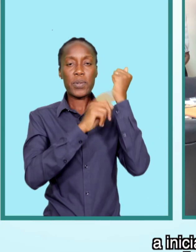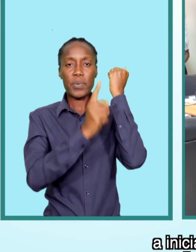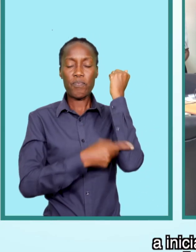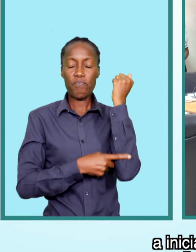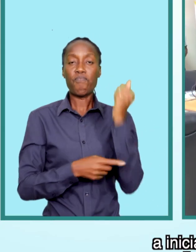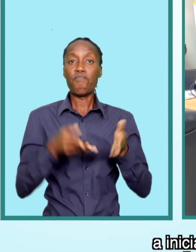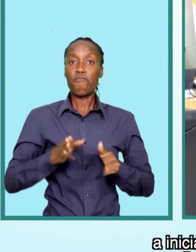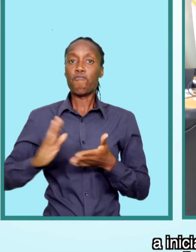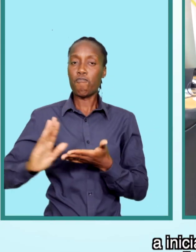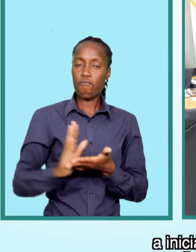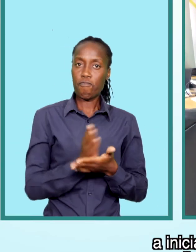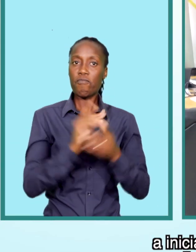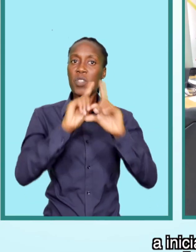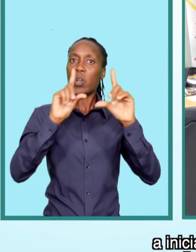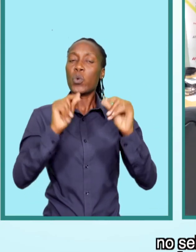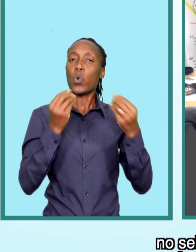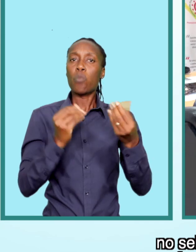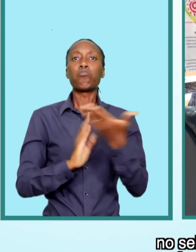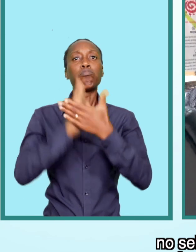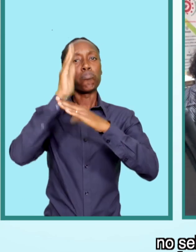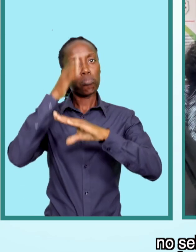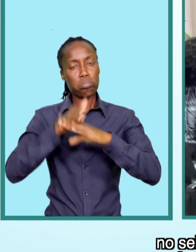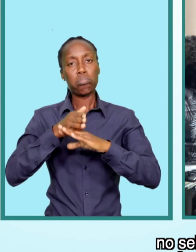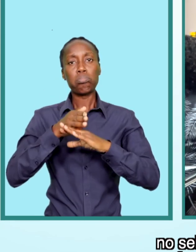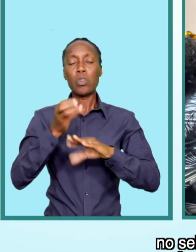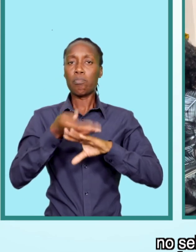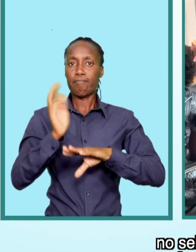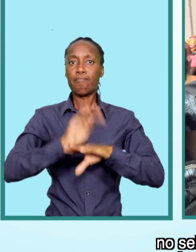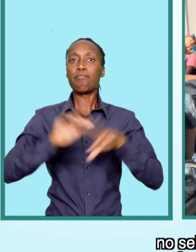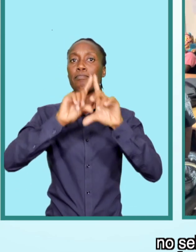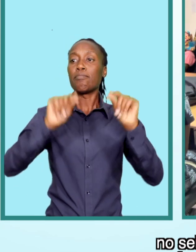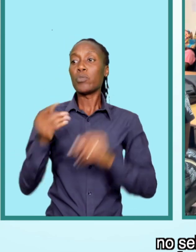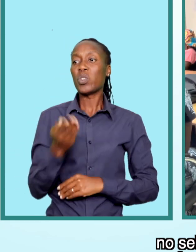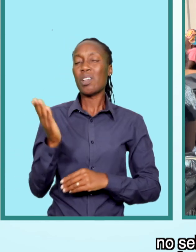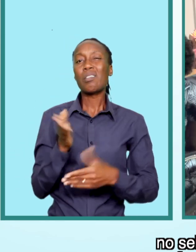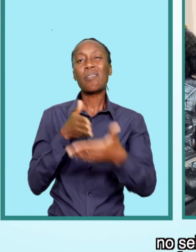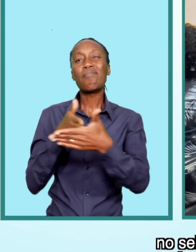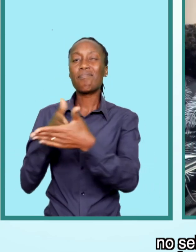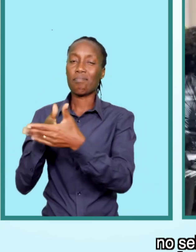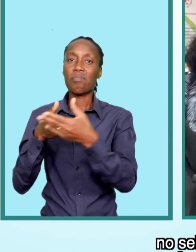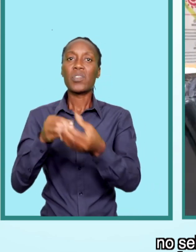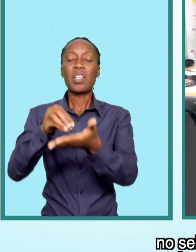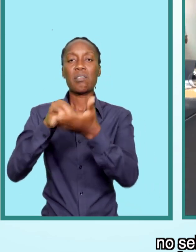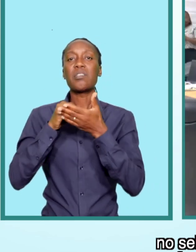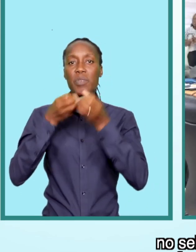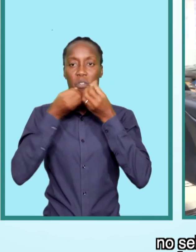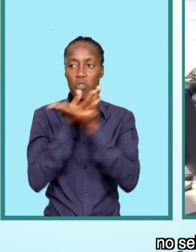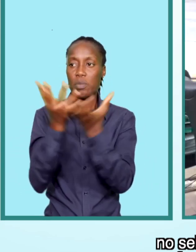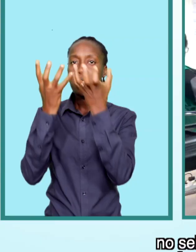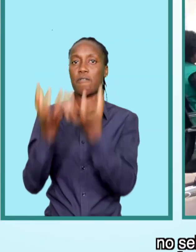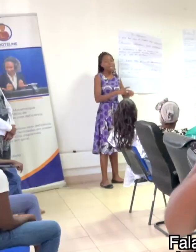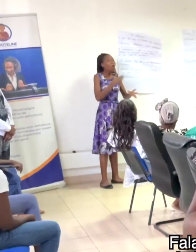questões ligadas à saúde sexual e reprodutiva no seio deste grupo social, que muitas vezes enfrenta limitações no